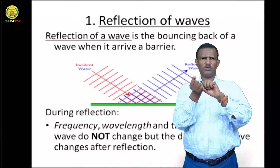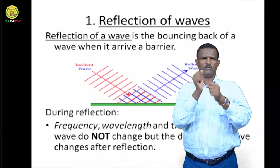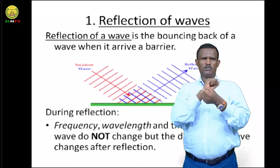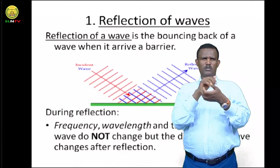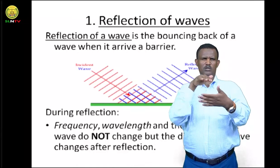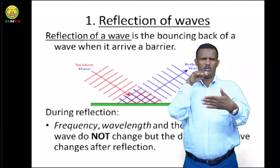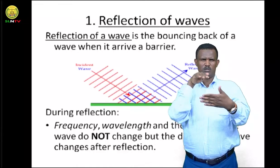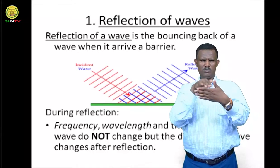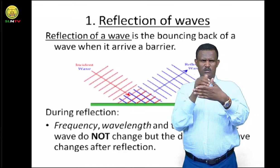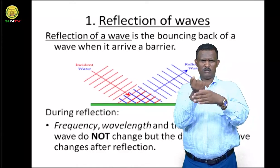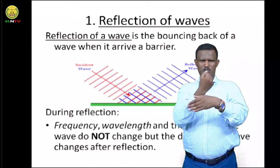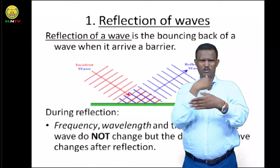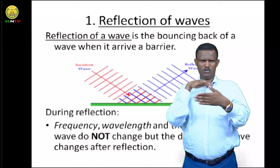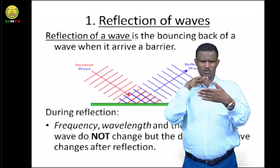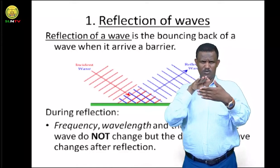dib